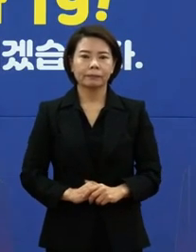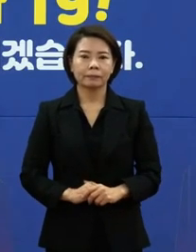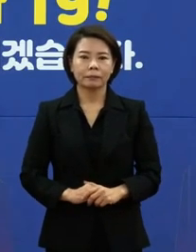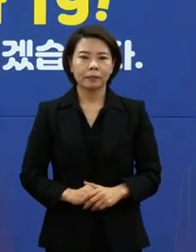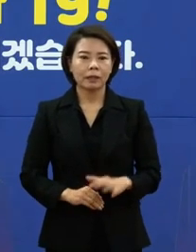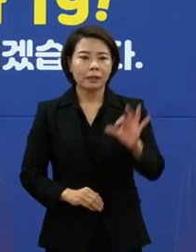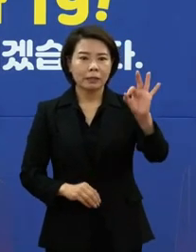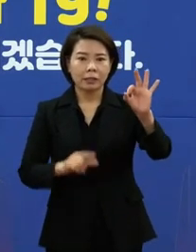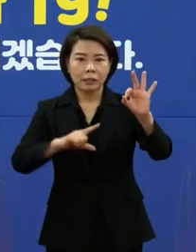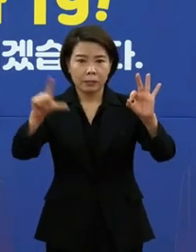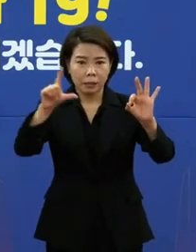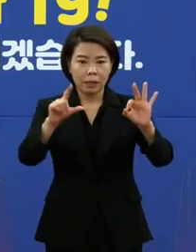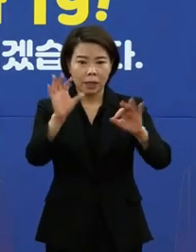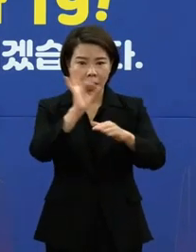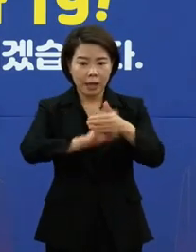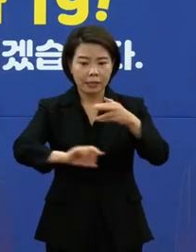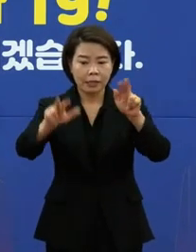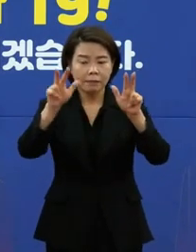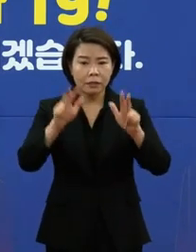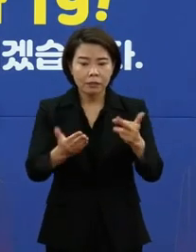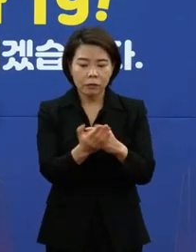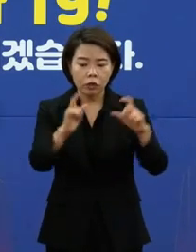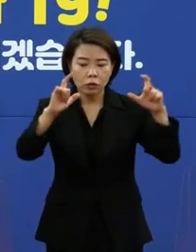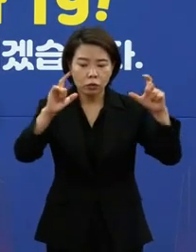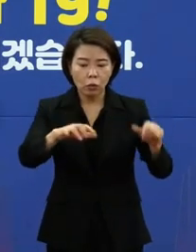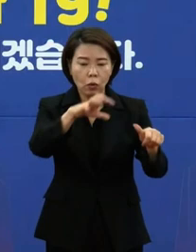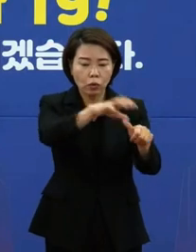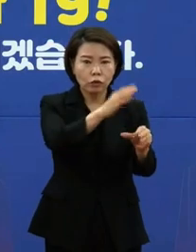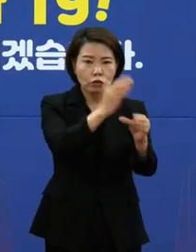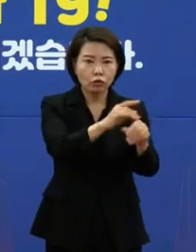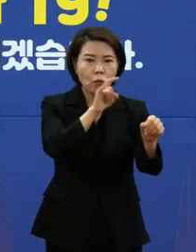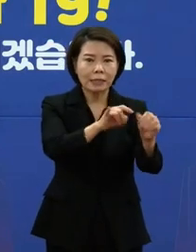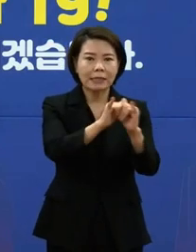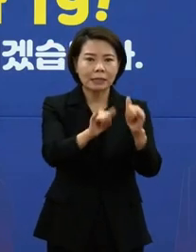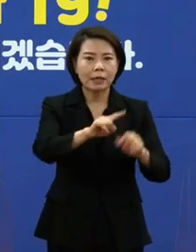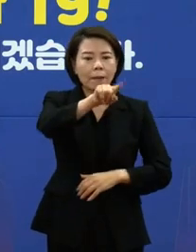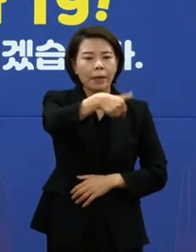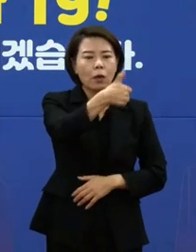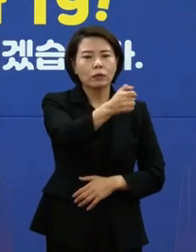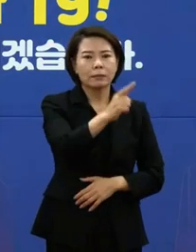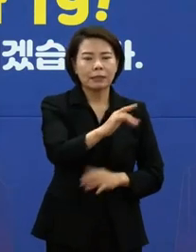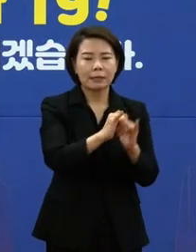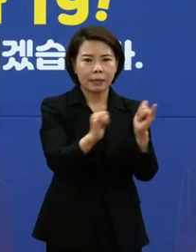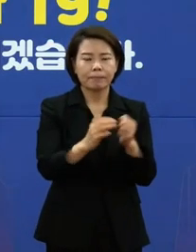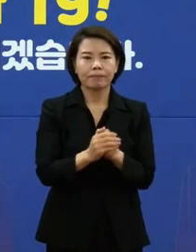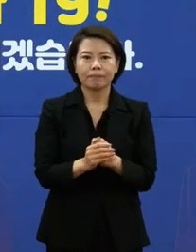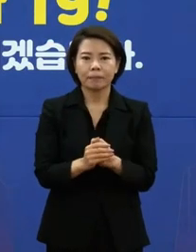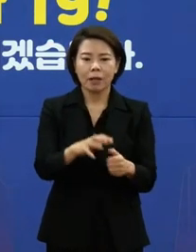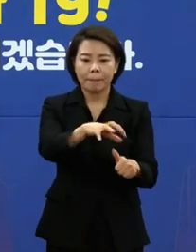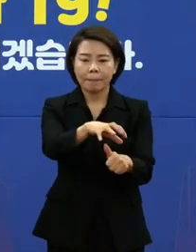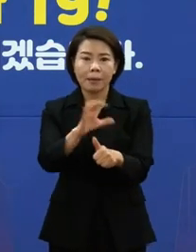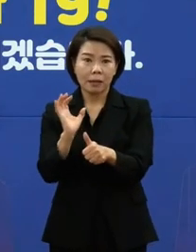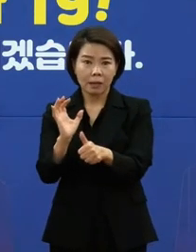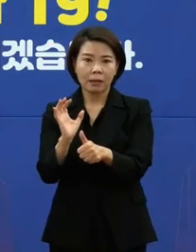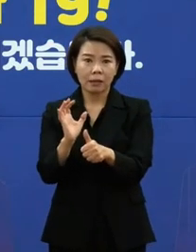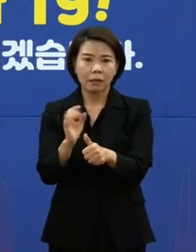10일 오전 11시 현재 제주 지역 격리 중 확진자는 151명, 격리